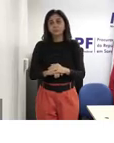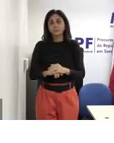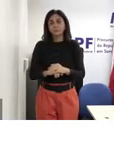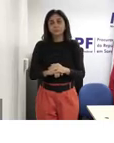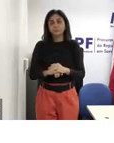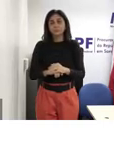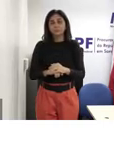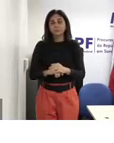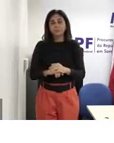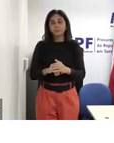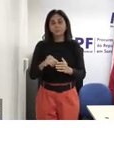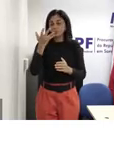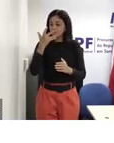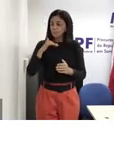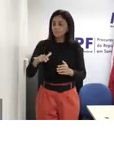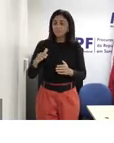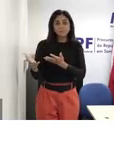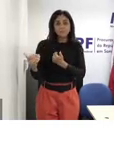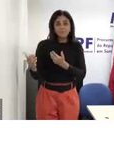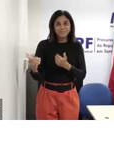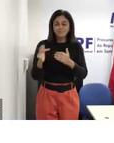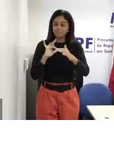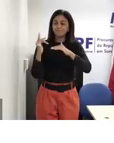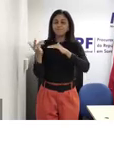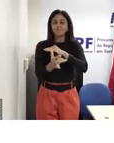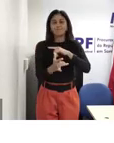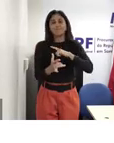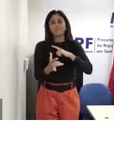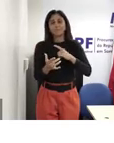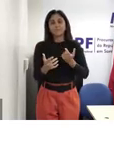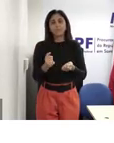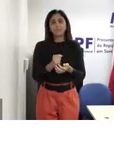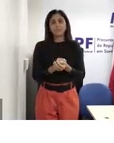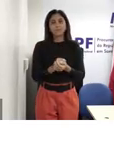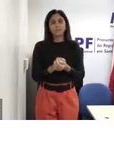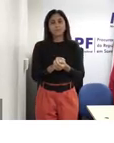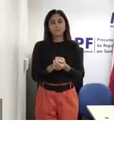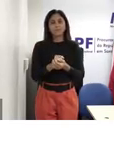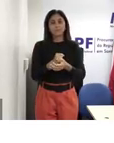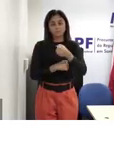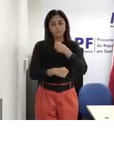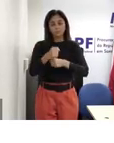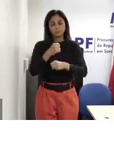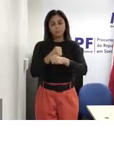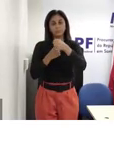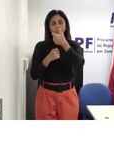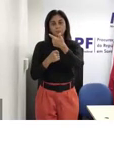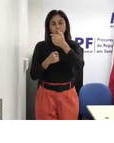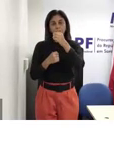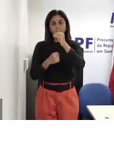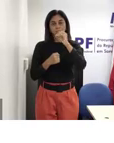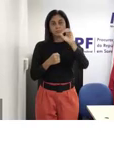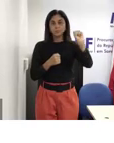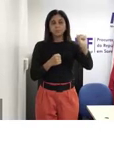violência sexual contra crianças e adolescentes nas redes o ano anterior que foi recorde ele foi 2008 aí